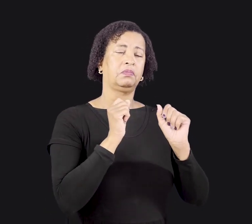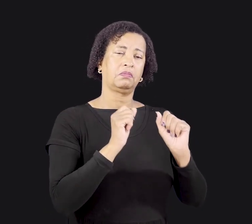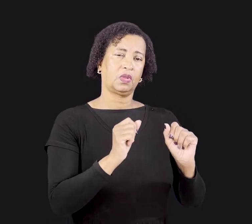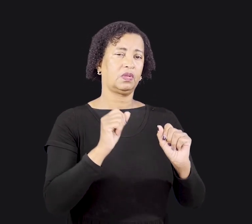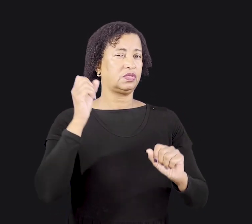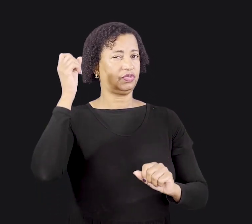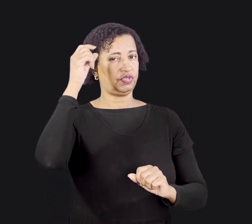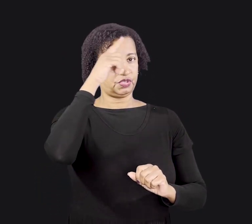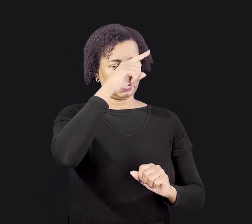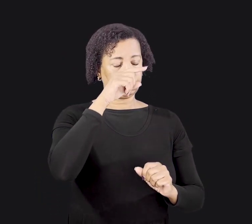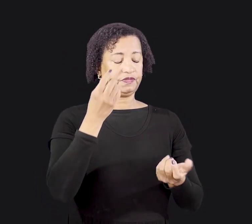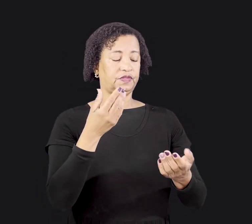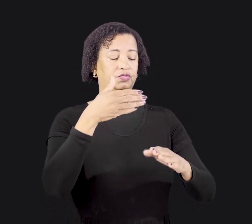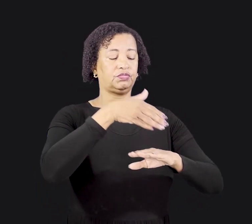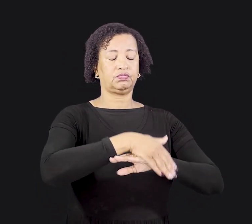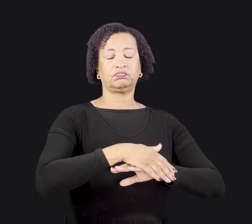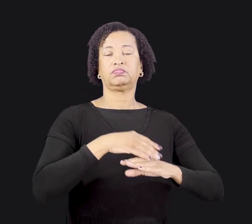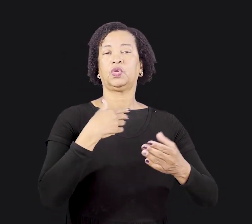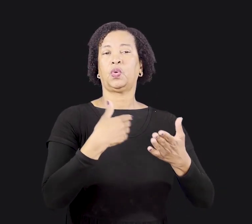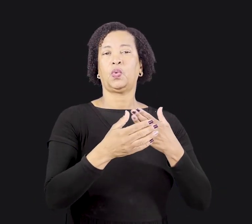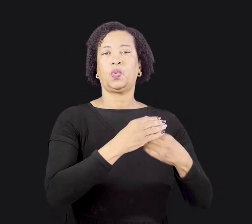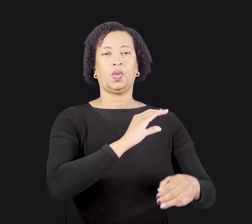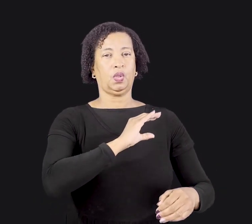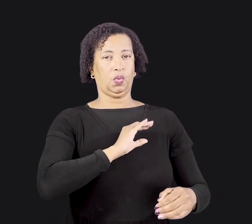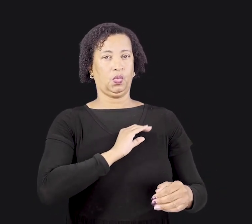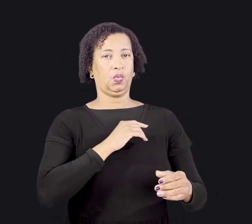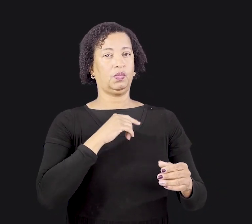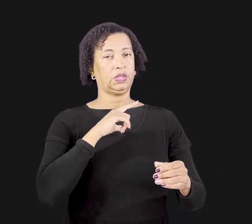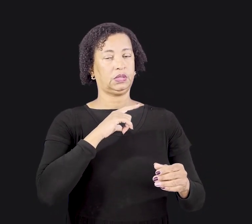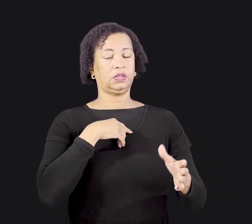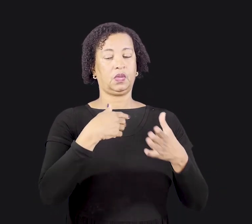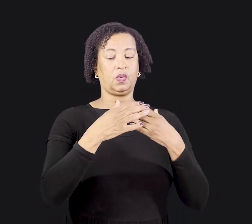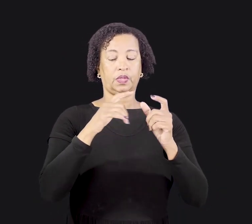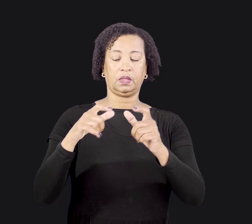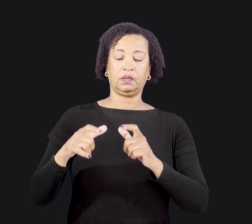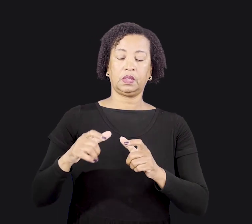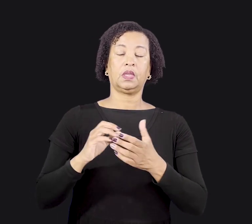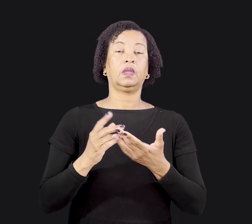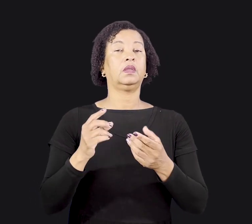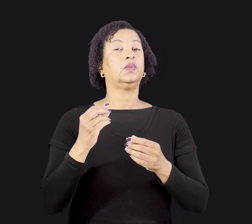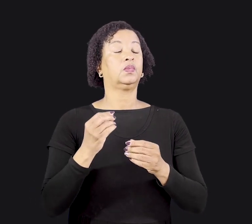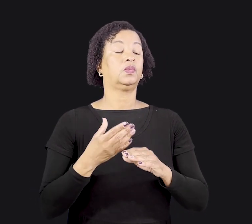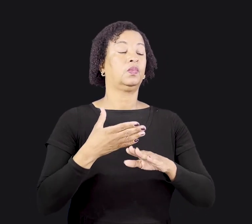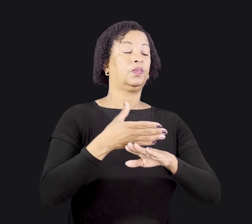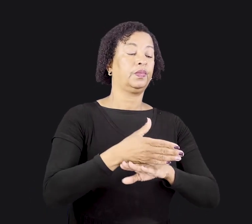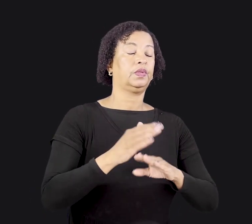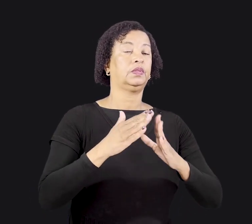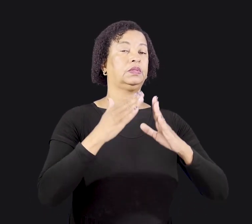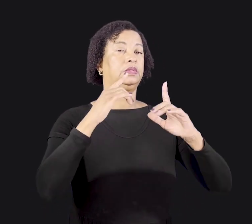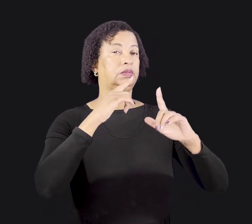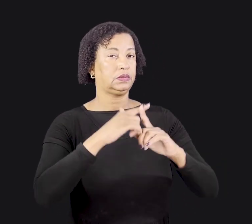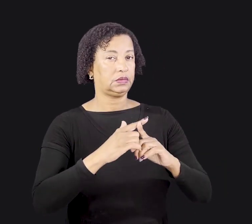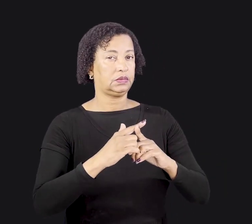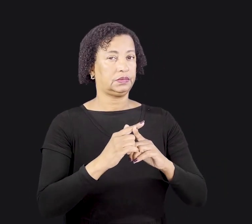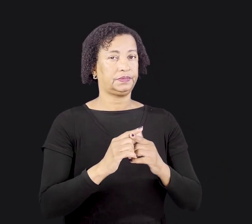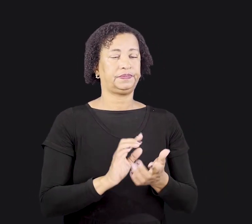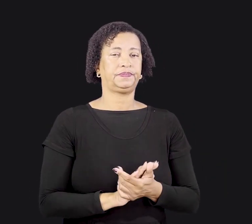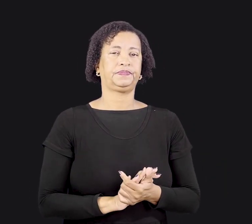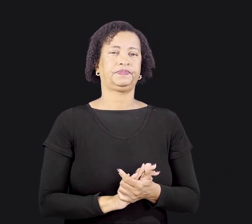tornar-se membro de qualquer clube que existe por aí do que tornar-se membro de alguma igreja. Isso serve como uma séria